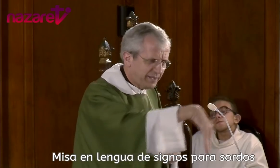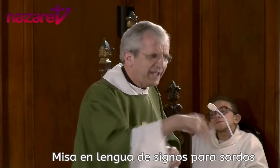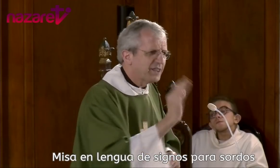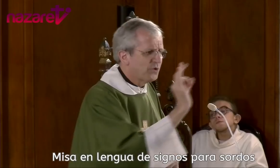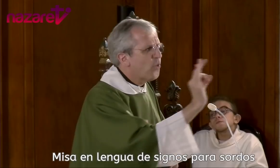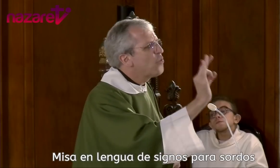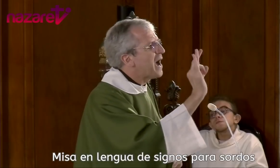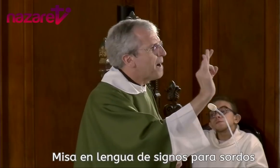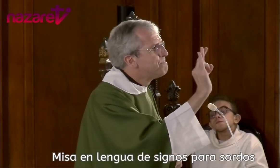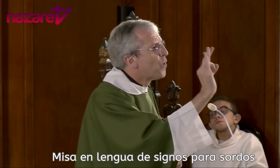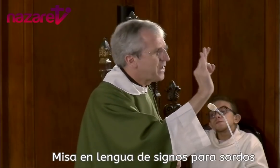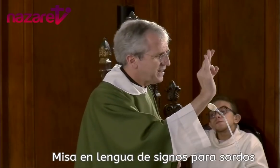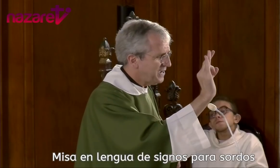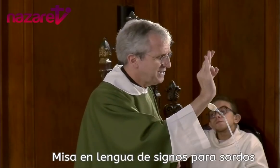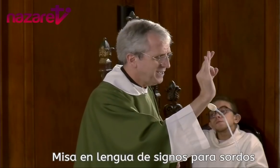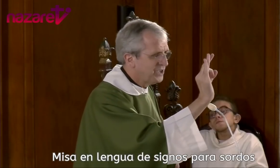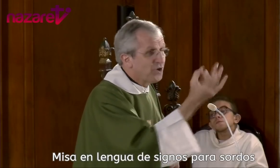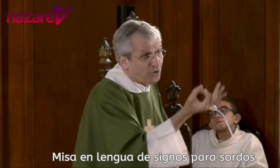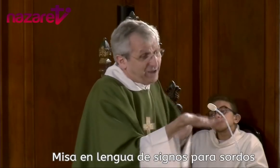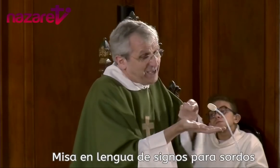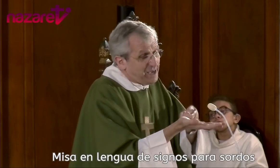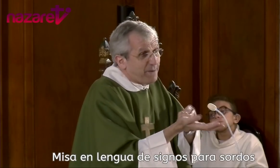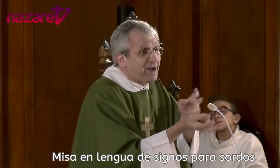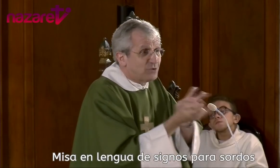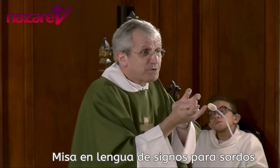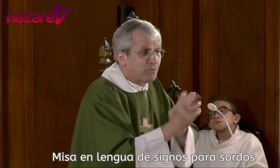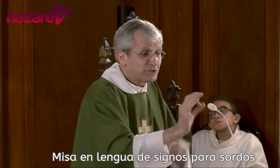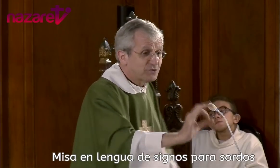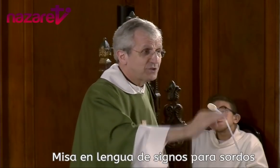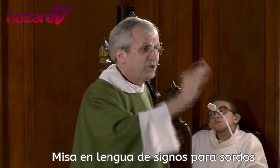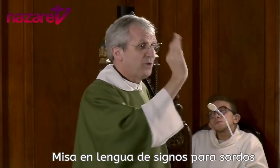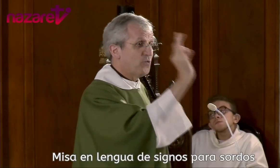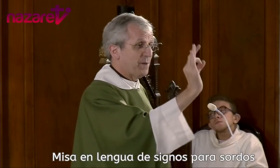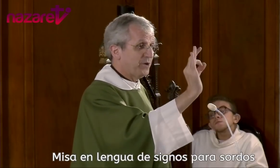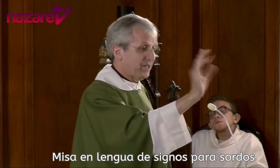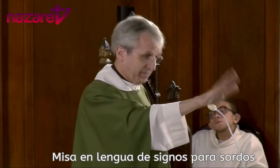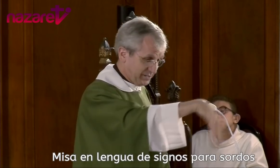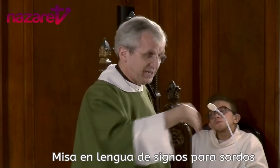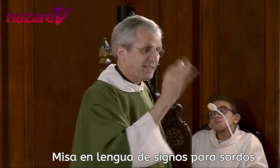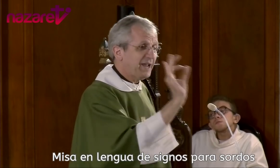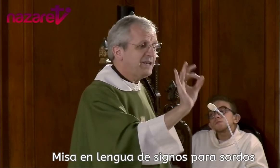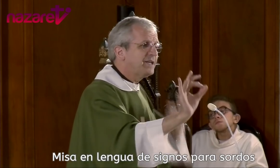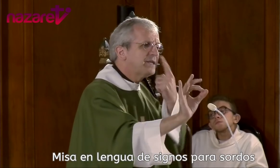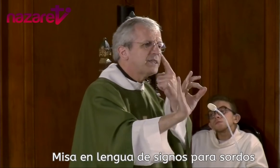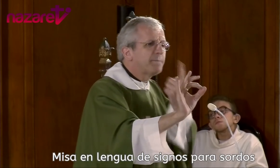traed una moneda con la que hay que pagar los impuestos. Una moneda, se la traen y dice,